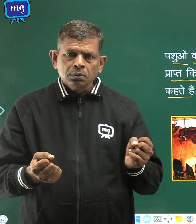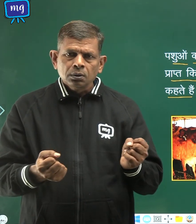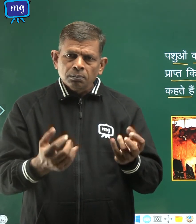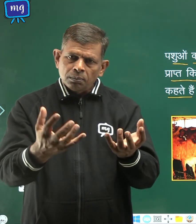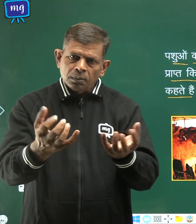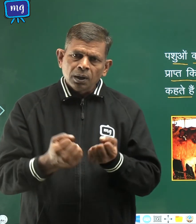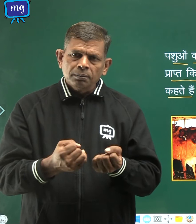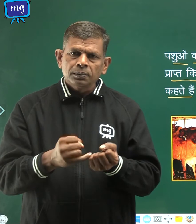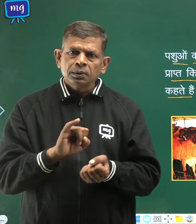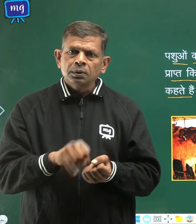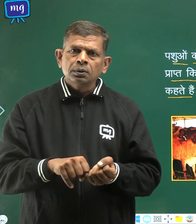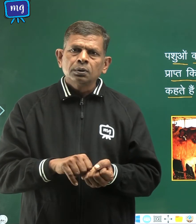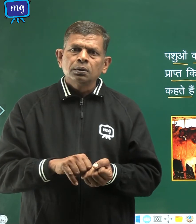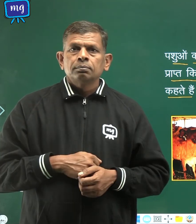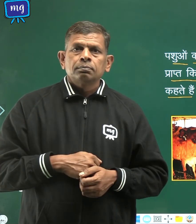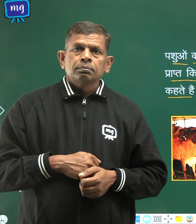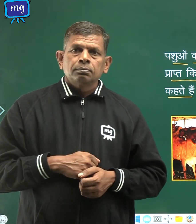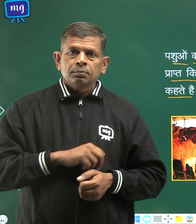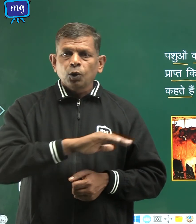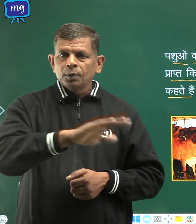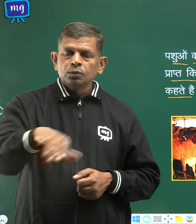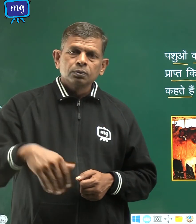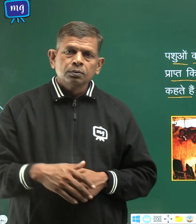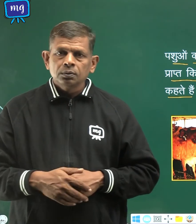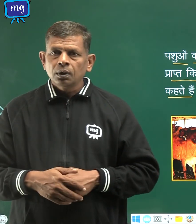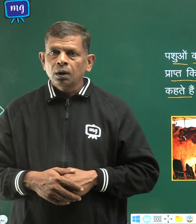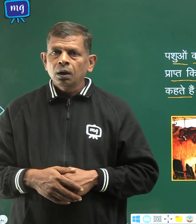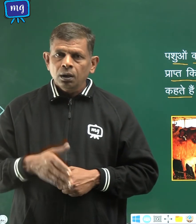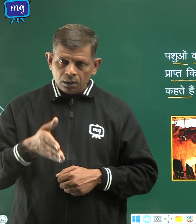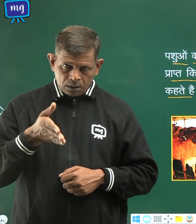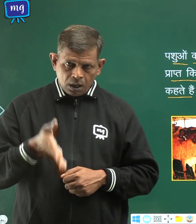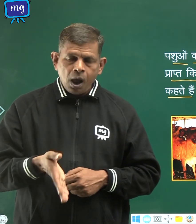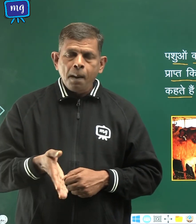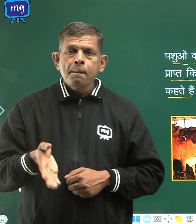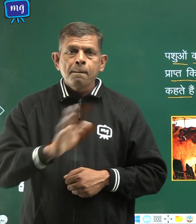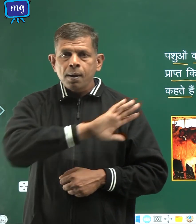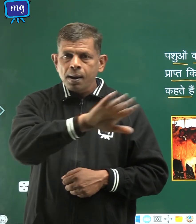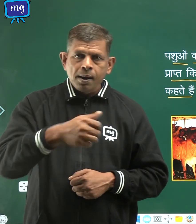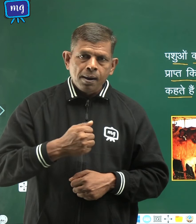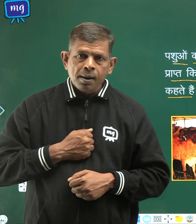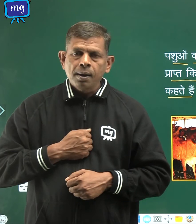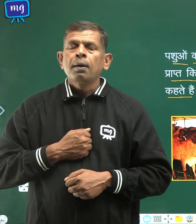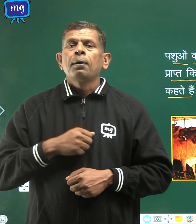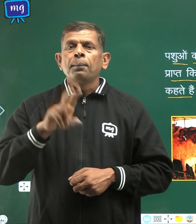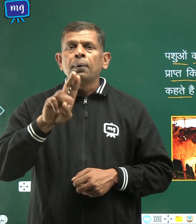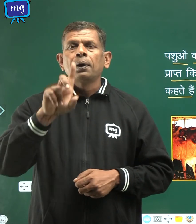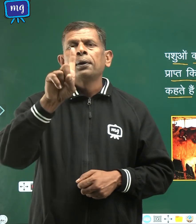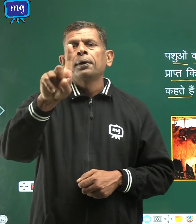प्राप्त करते हैं। तो बच्चों, अब हमने पाठ 1